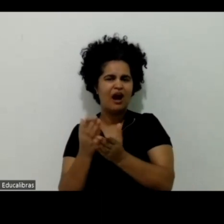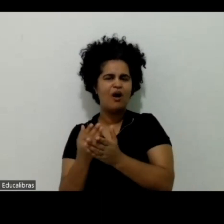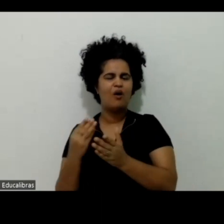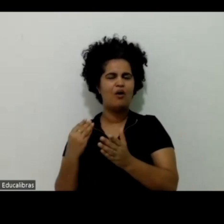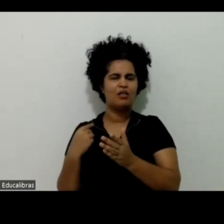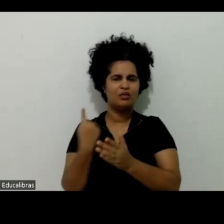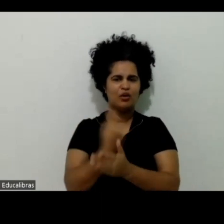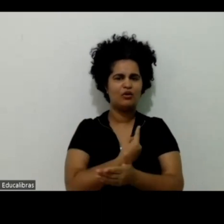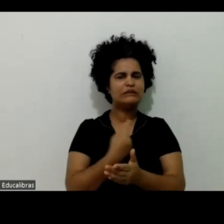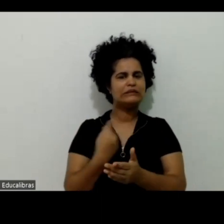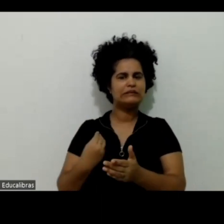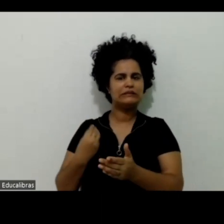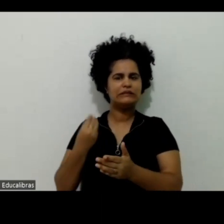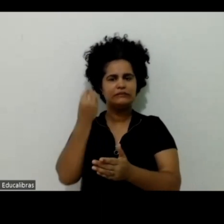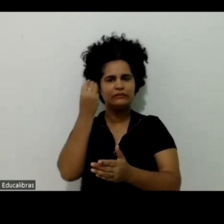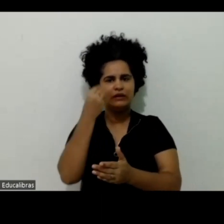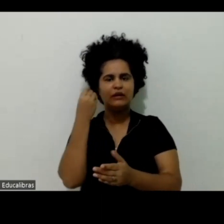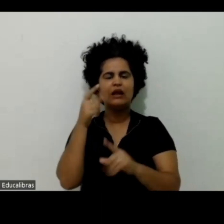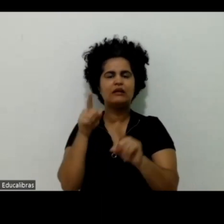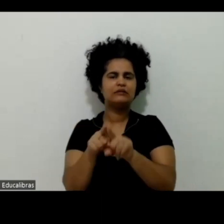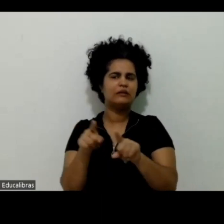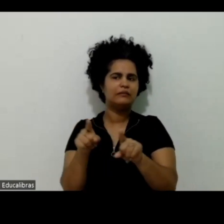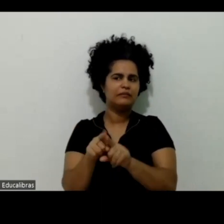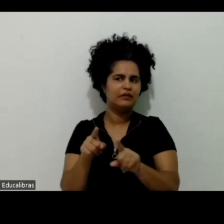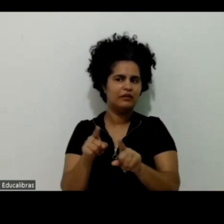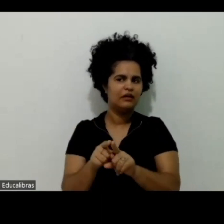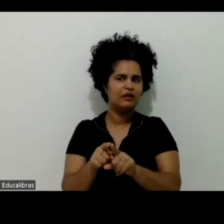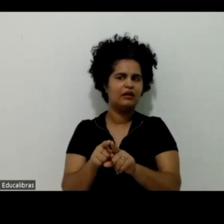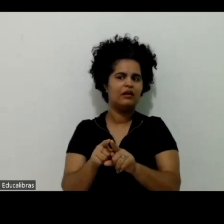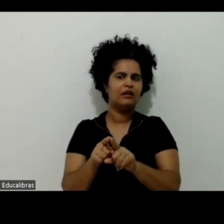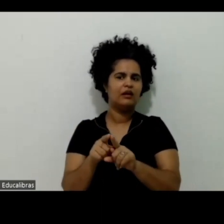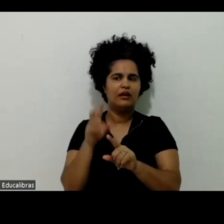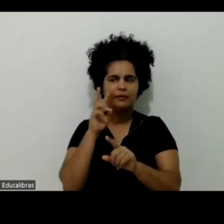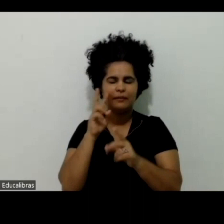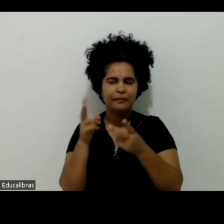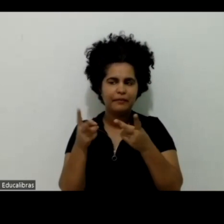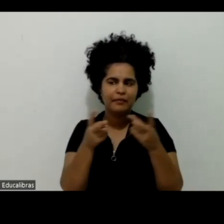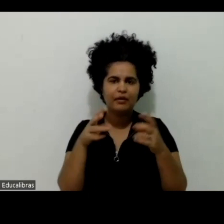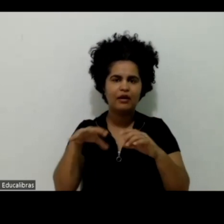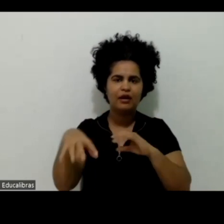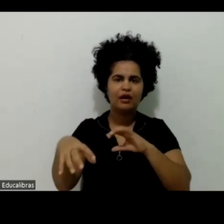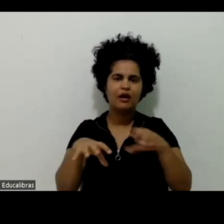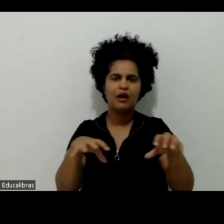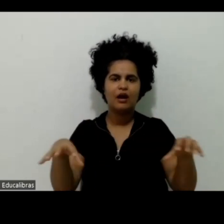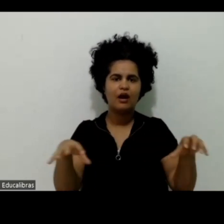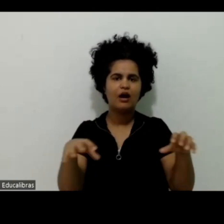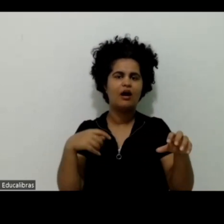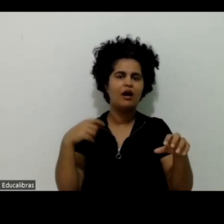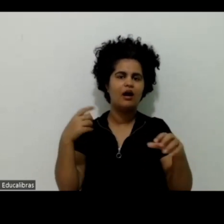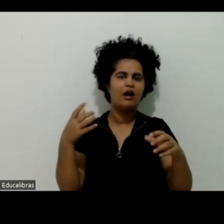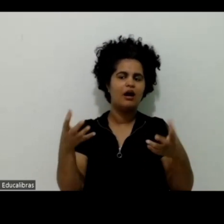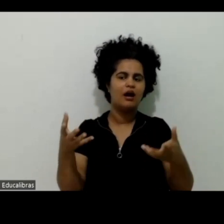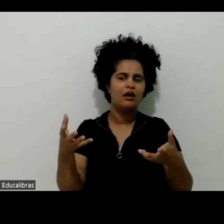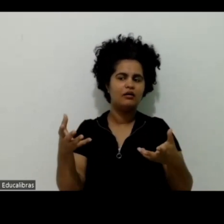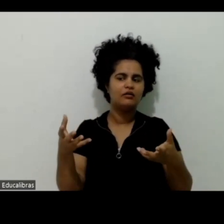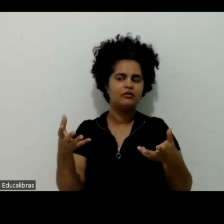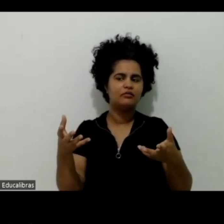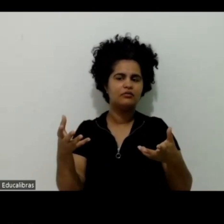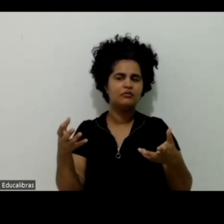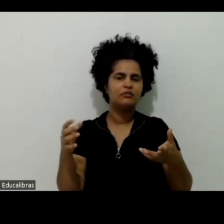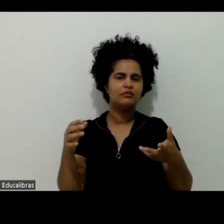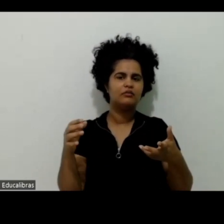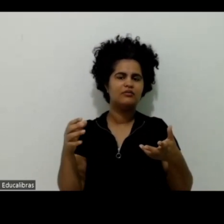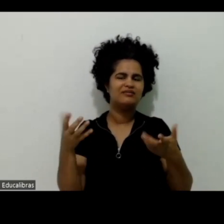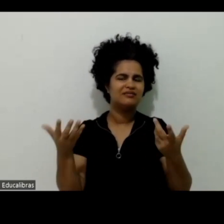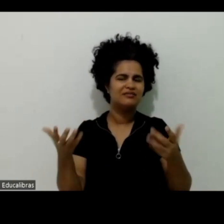serviço social, cada vez mais, né, advindos aí de segmentos. Enfim, assentados no fundamentalismo religioso. Então, assim, eu